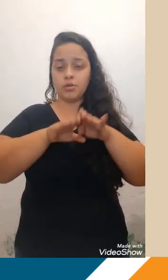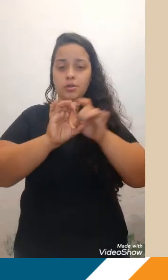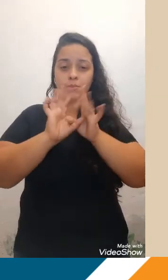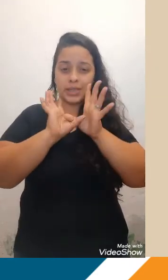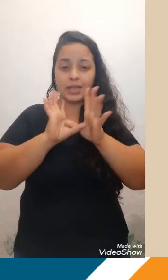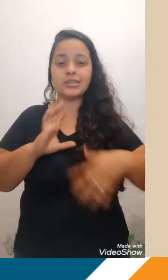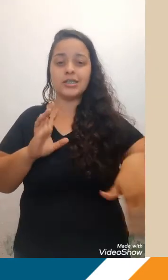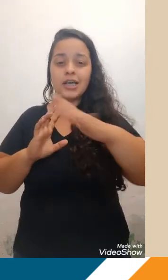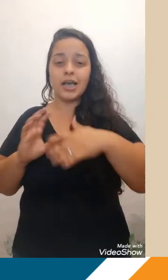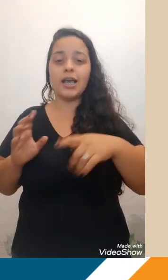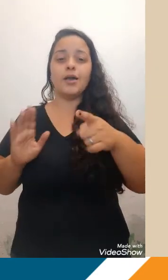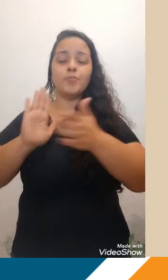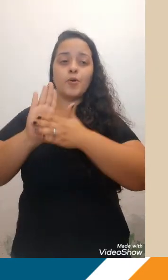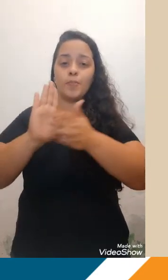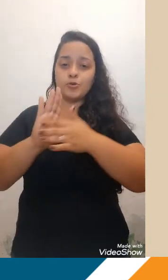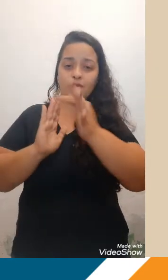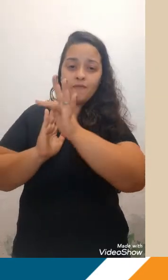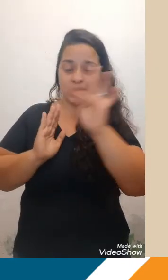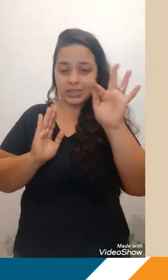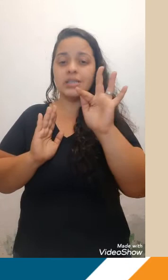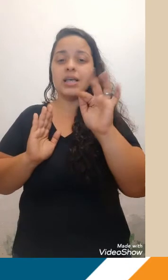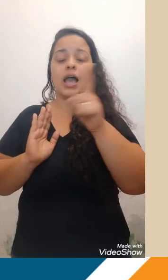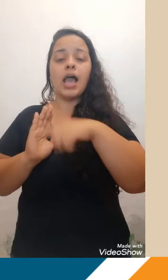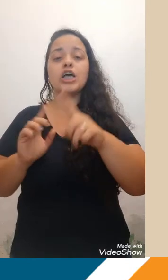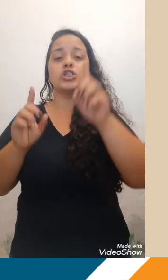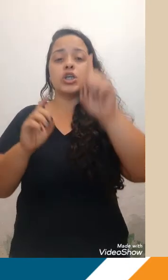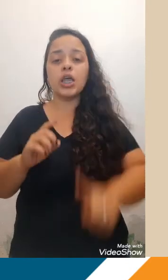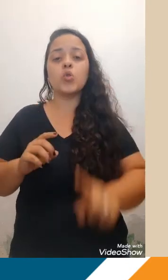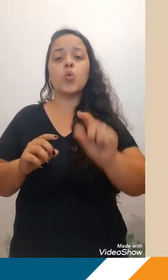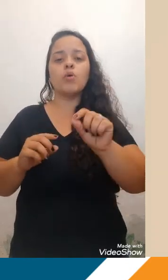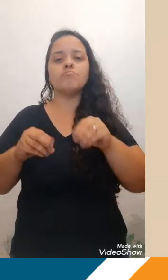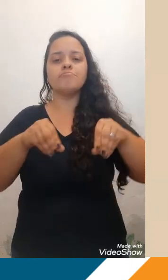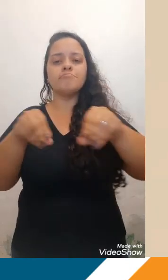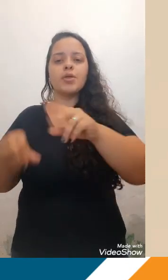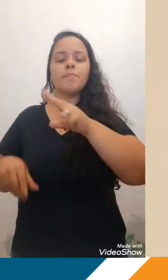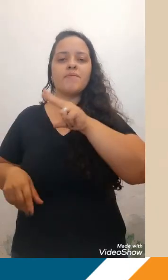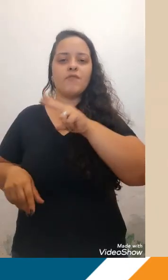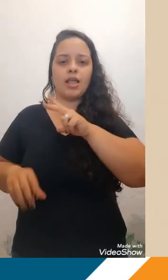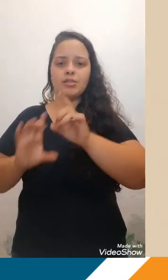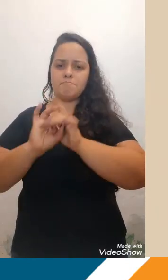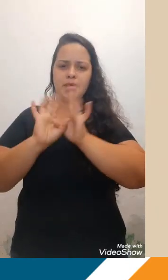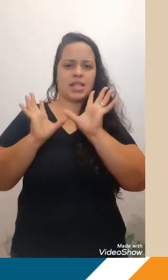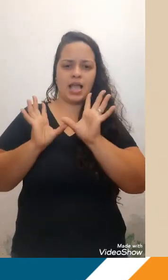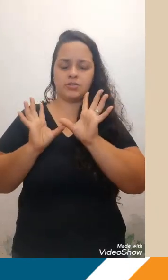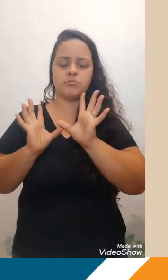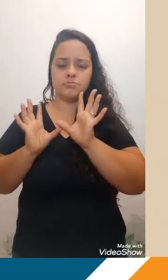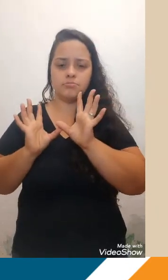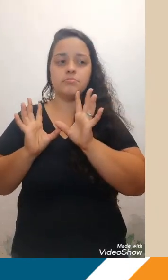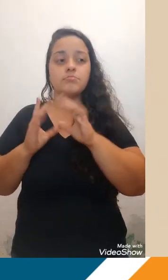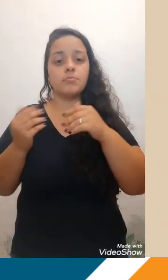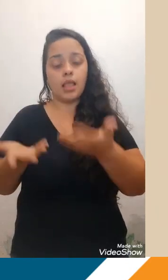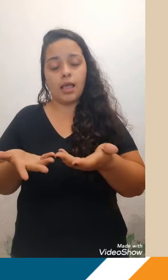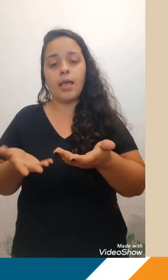pela Revolução Francesa trazia em primeiro plano o direito à propriedade privada, a liberdade em se ter propriedade privada.